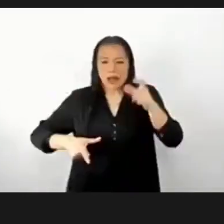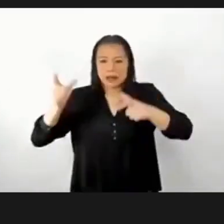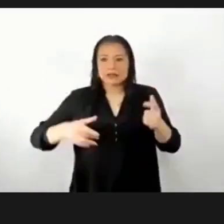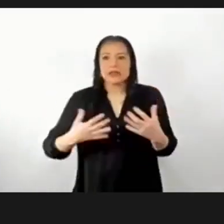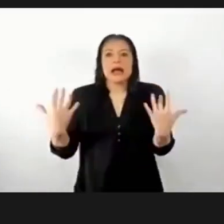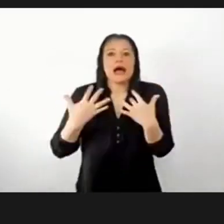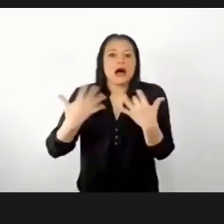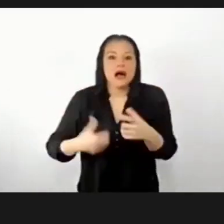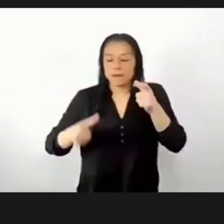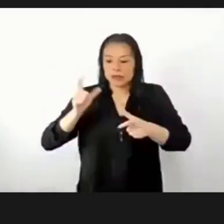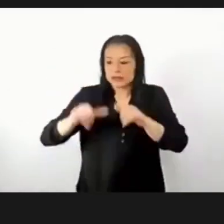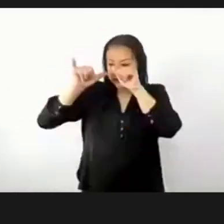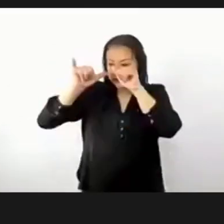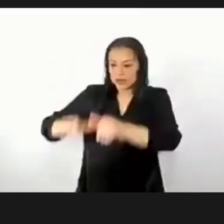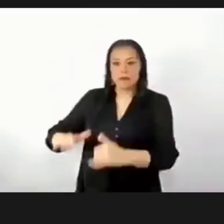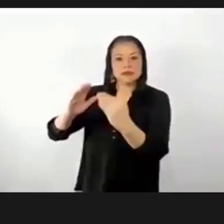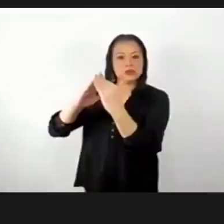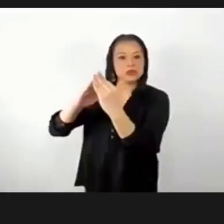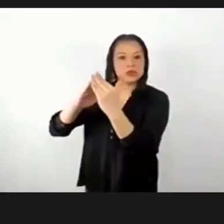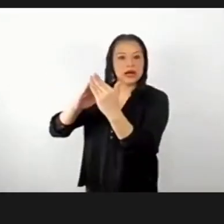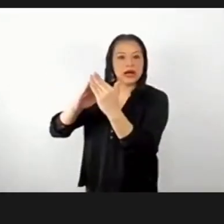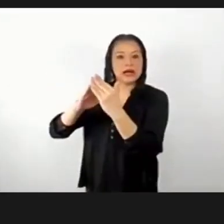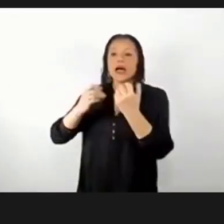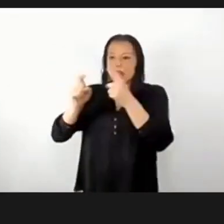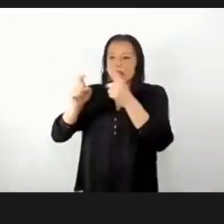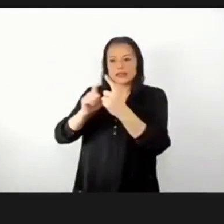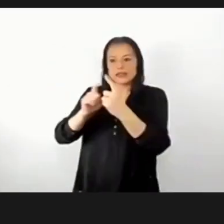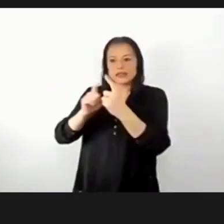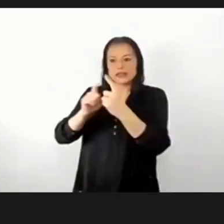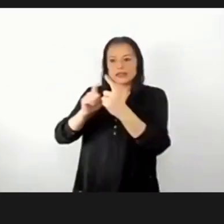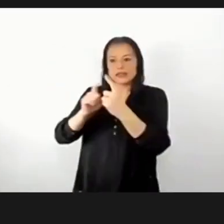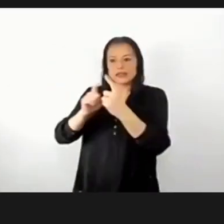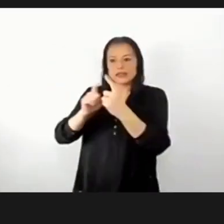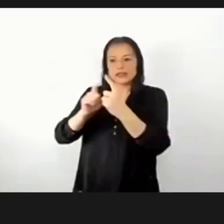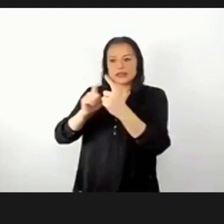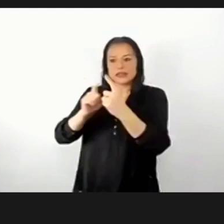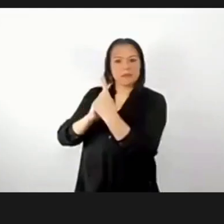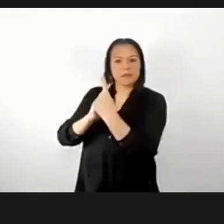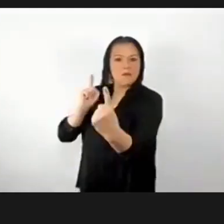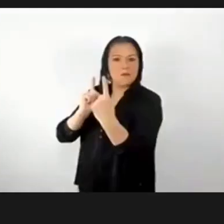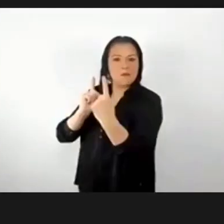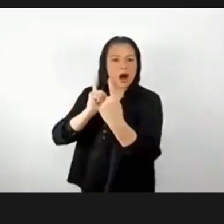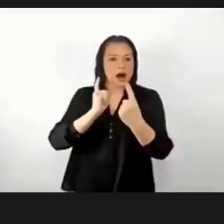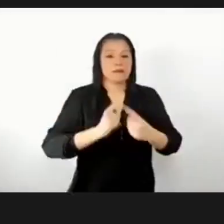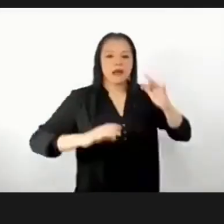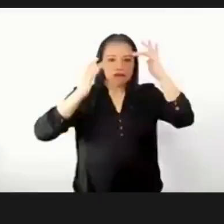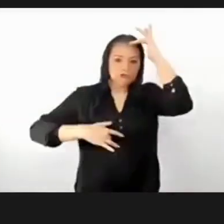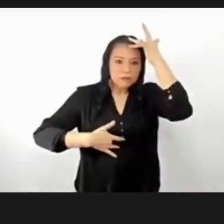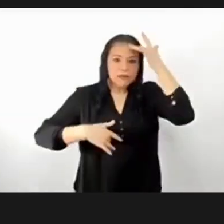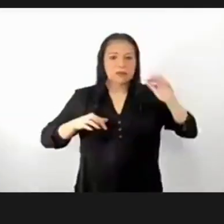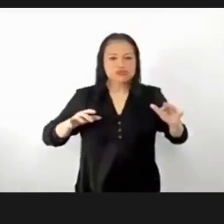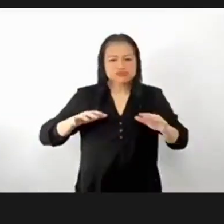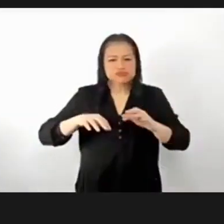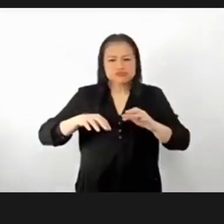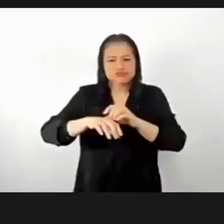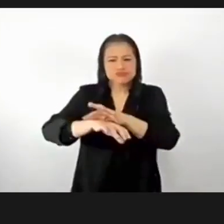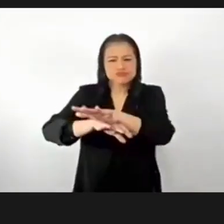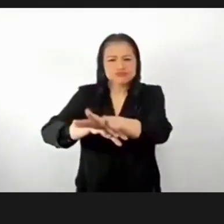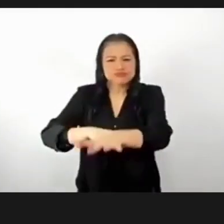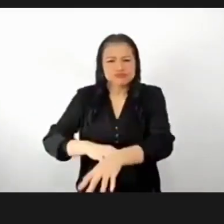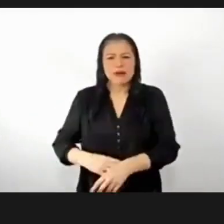gente se asustaba, se quedaba en sus casas, todo se paraba como ahora, y la enfermedad llegaba,